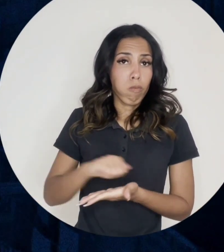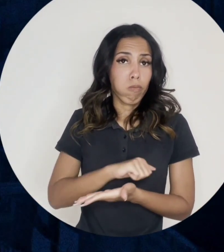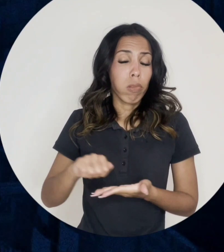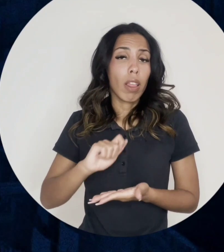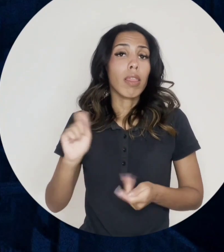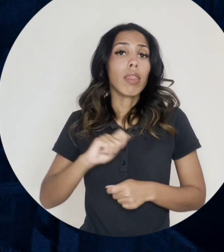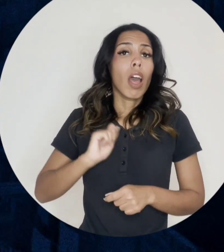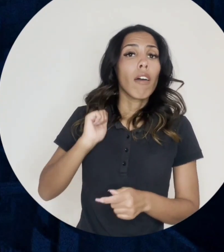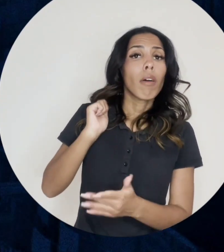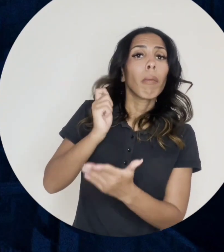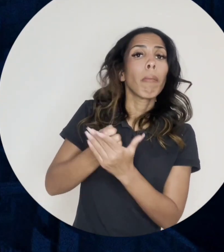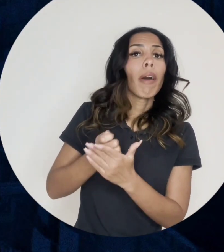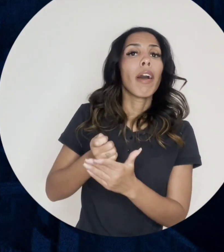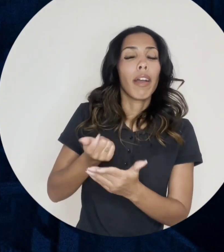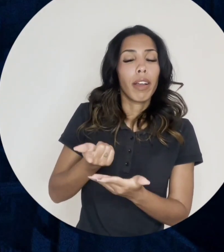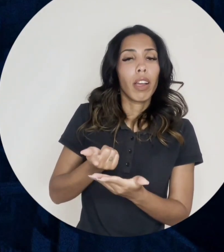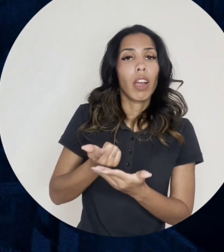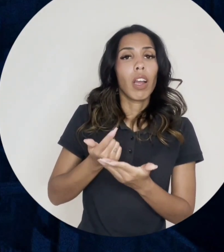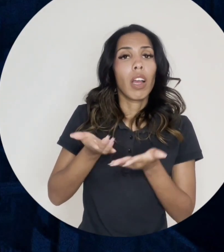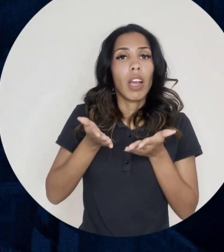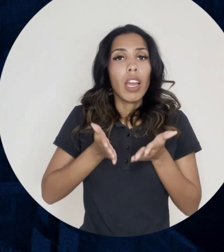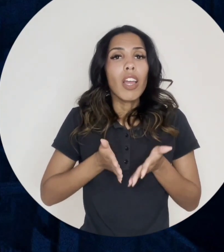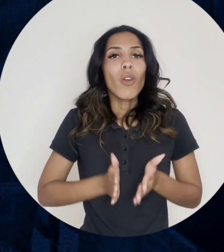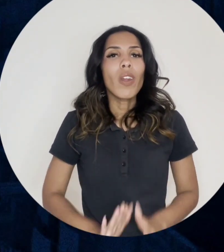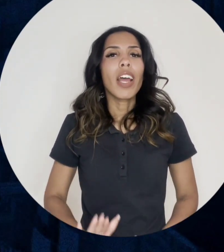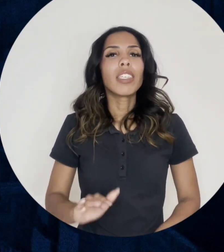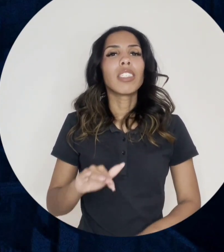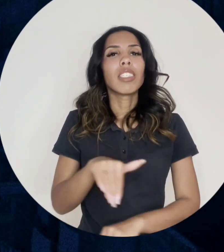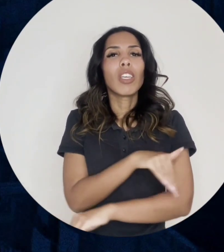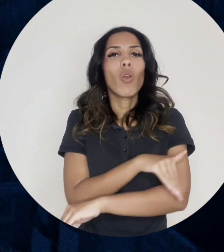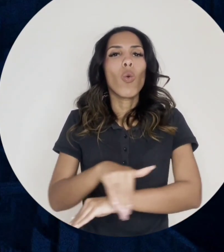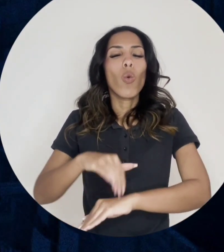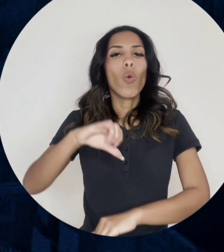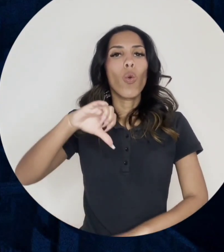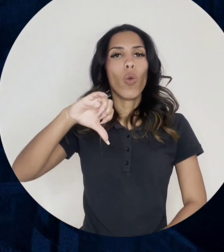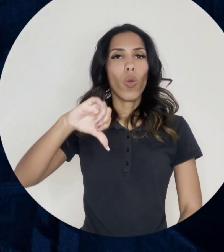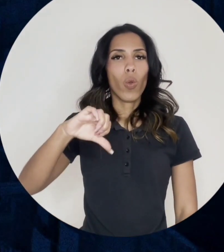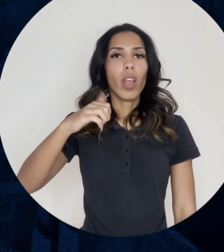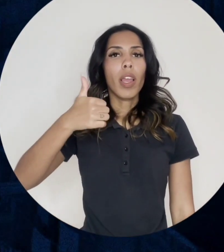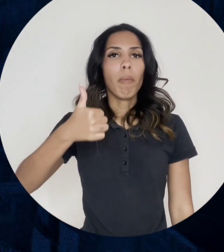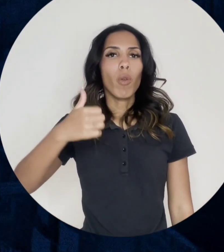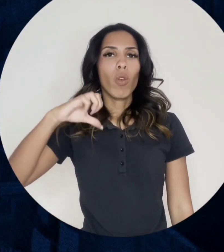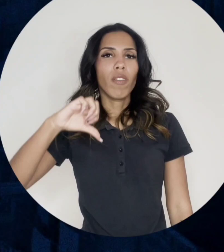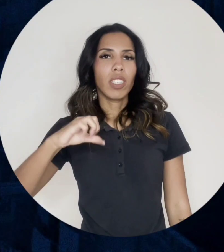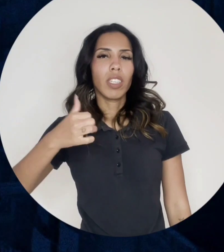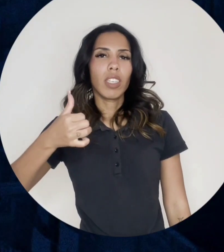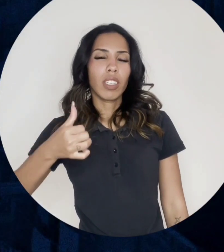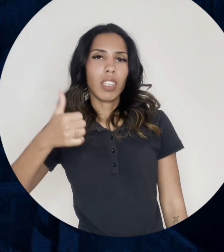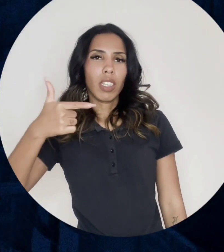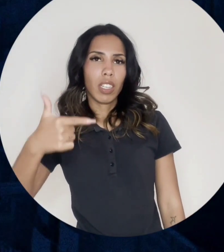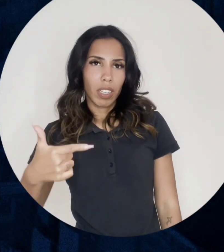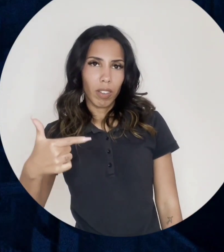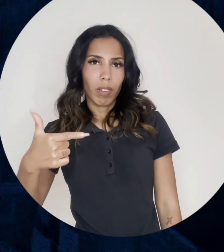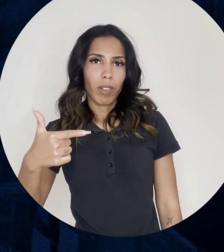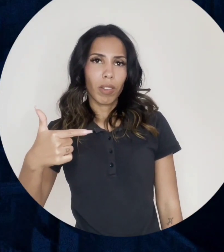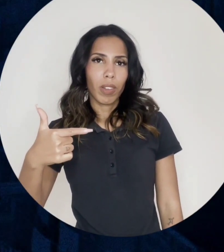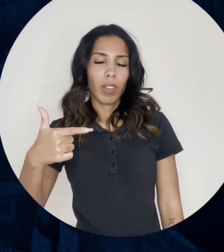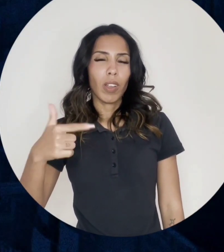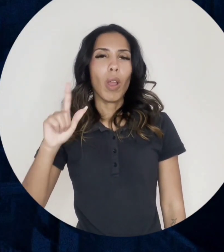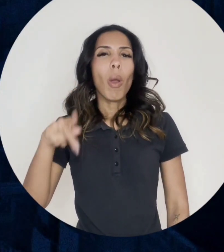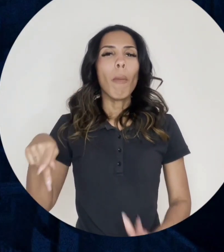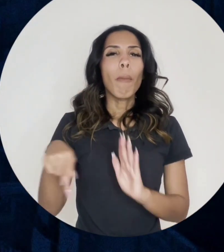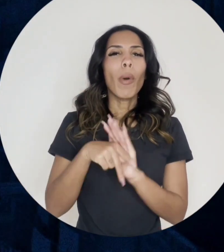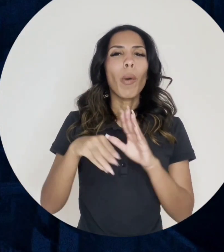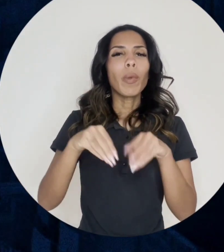nasci na Rua Nova, em 1962, no terreno dos